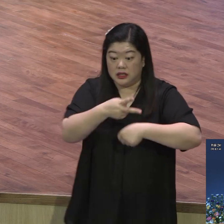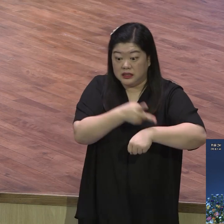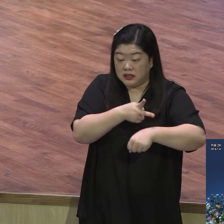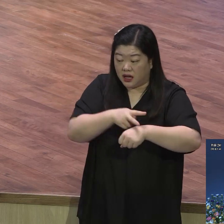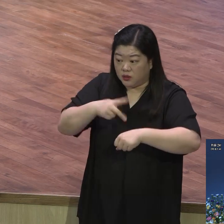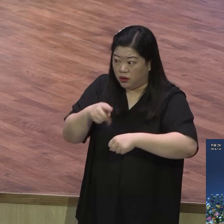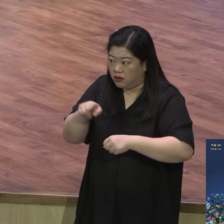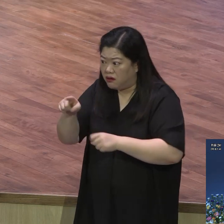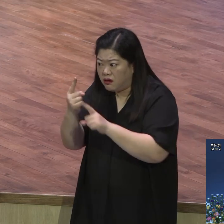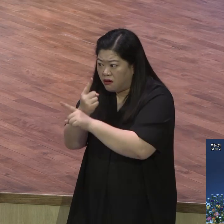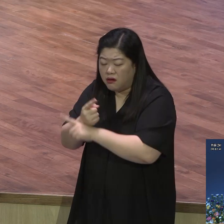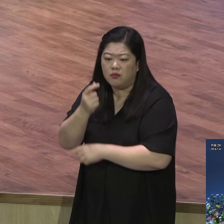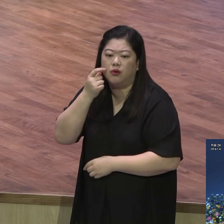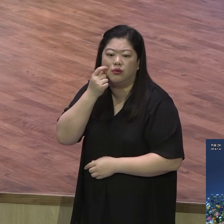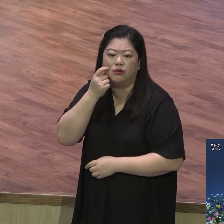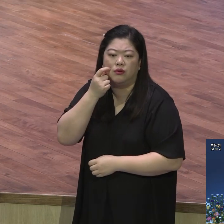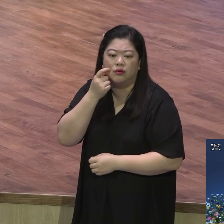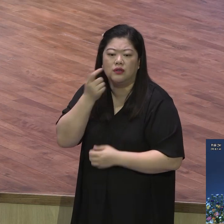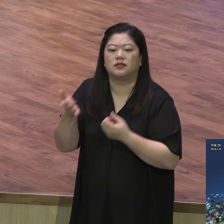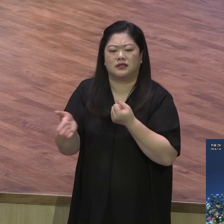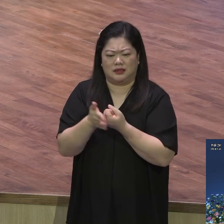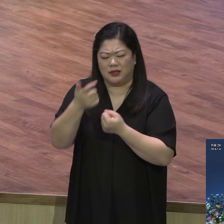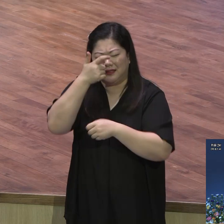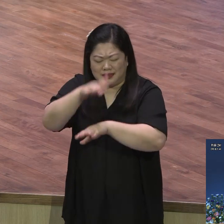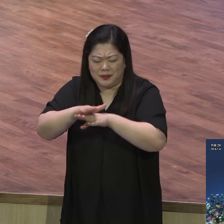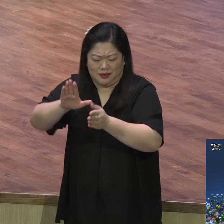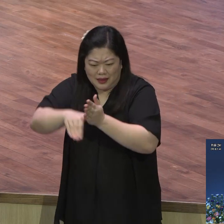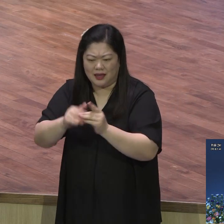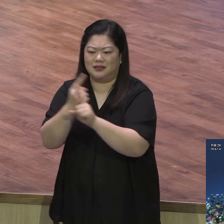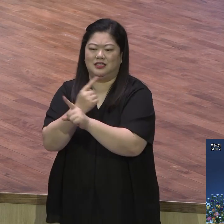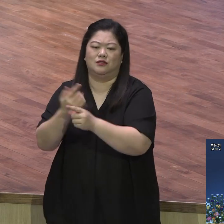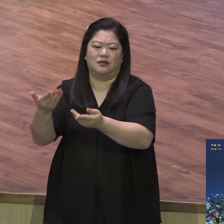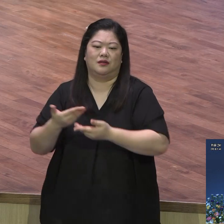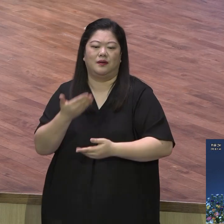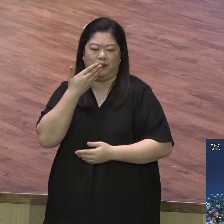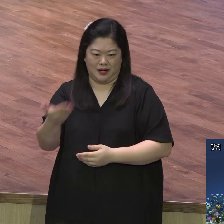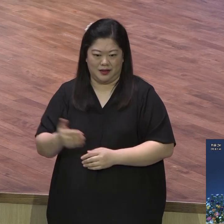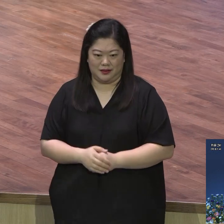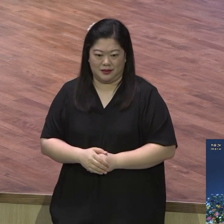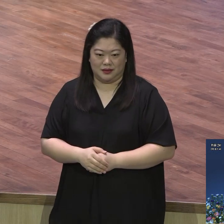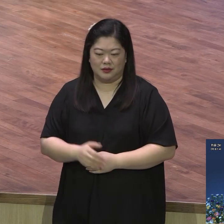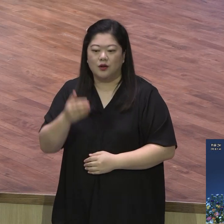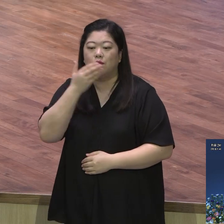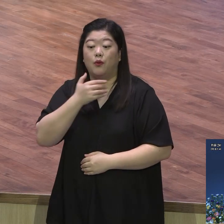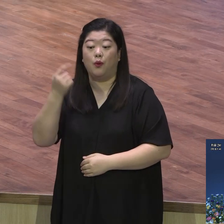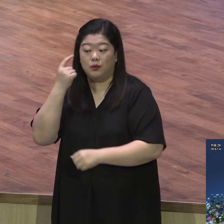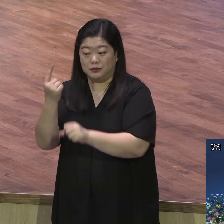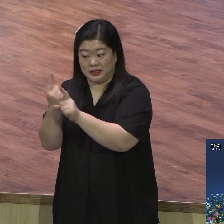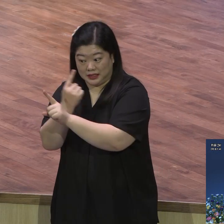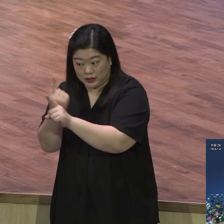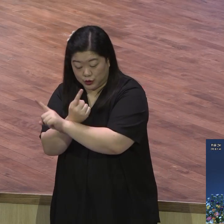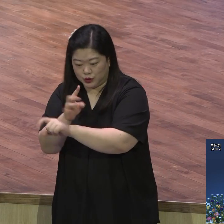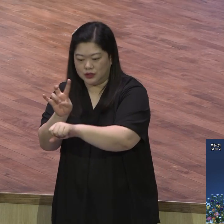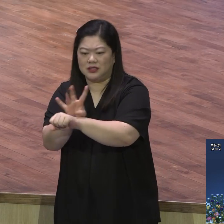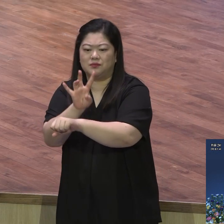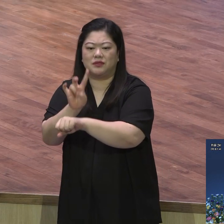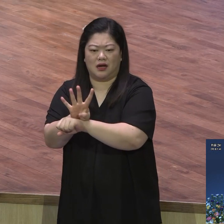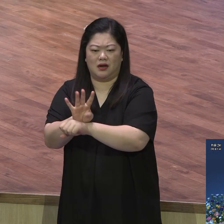예배 드리다가 치유받아주시기 바랍니다. 그래서 복음을 통해서